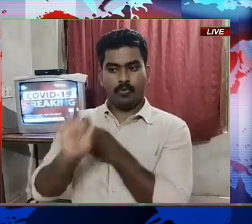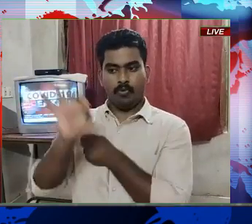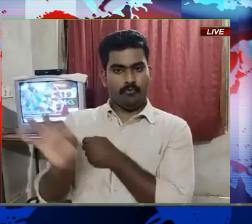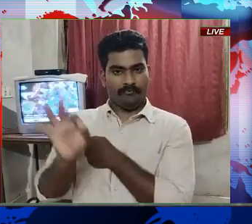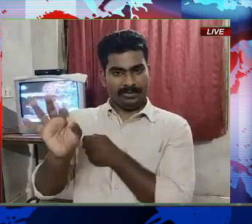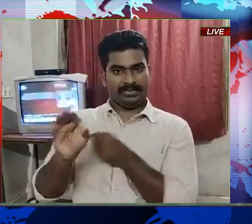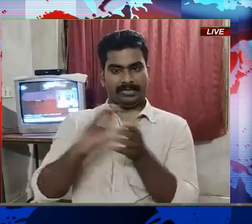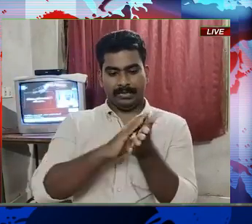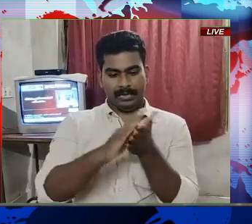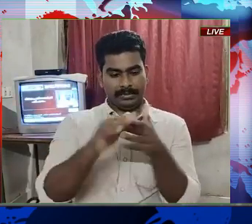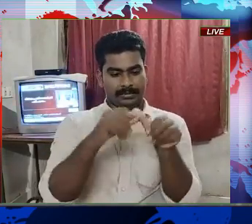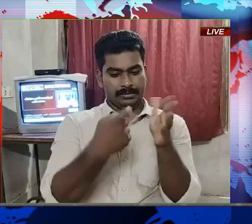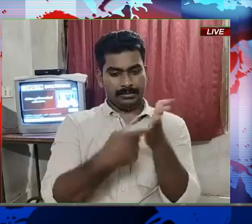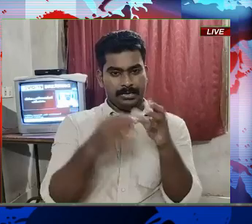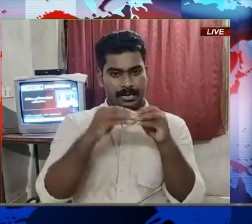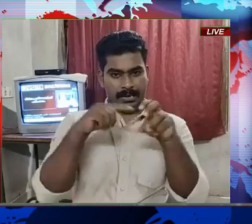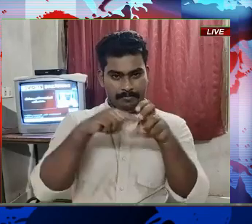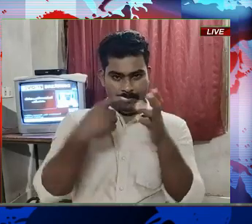ലേല നടപടികൾ നേരത്തെ തന്നെ